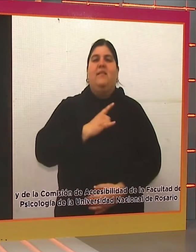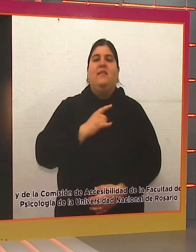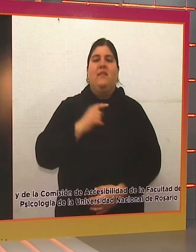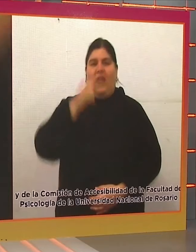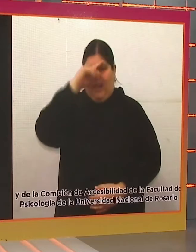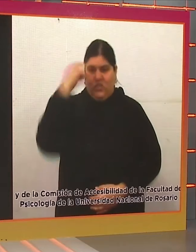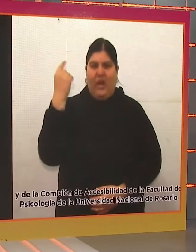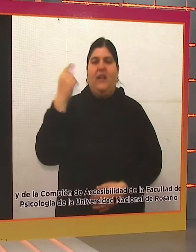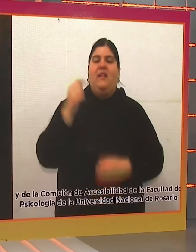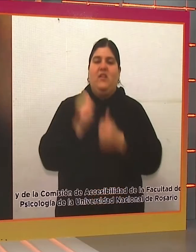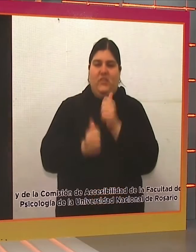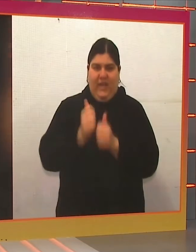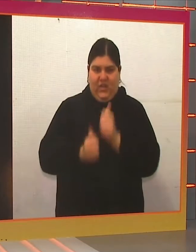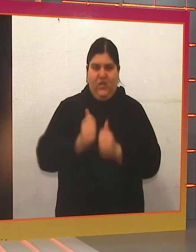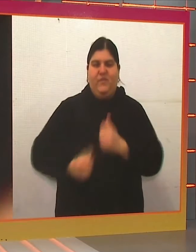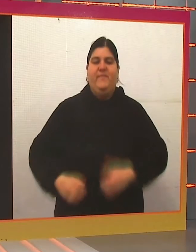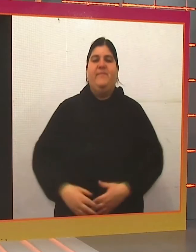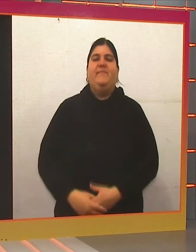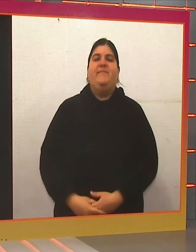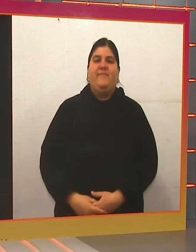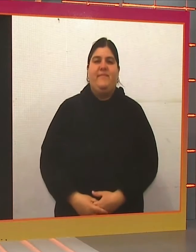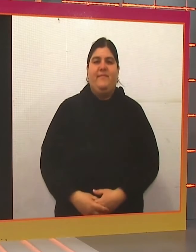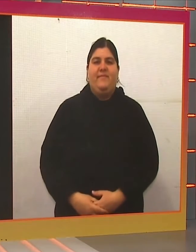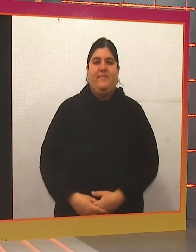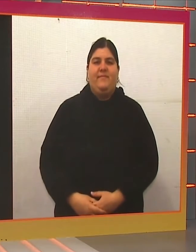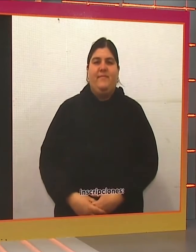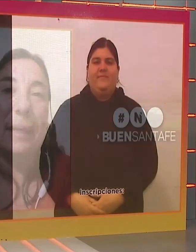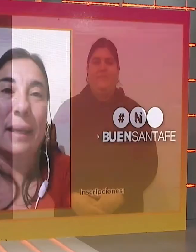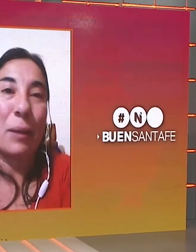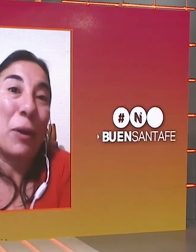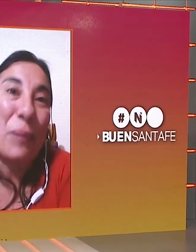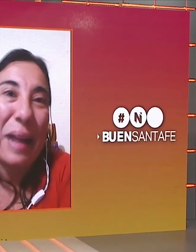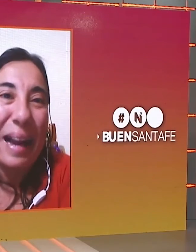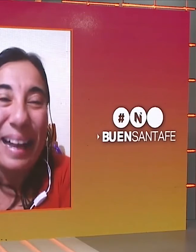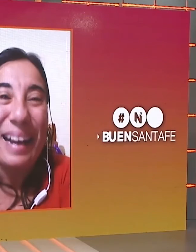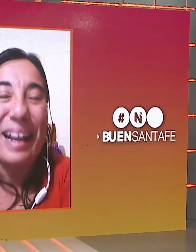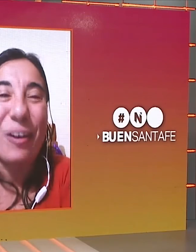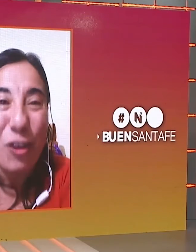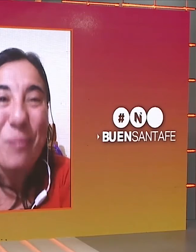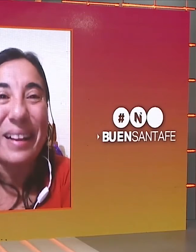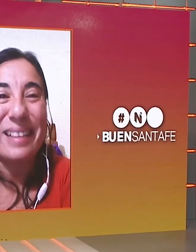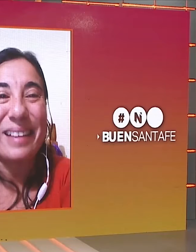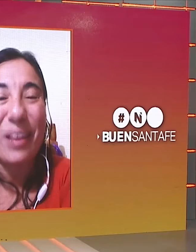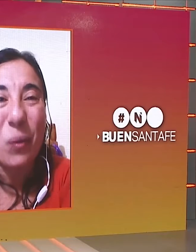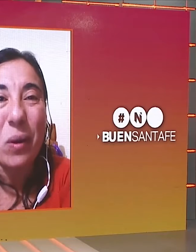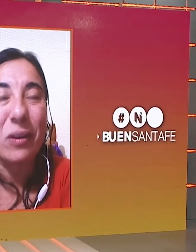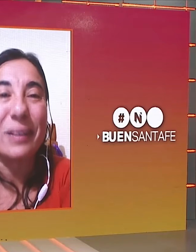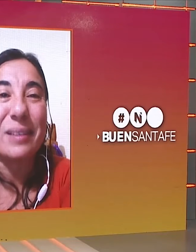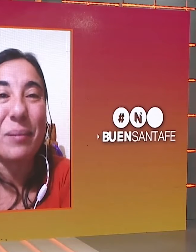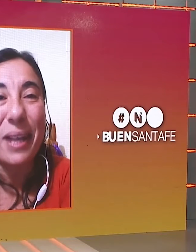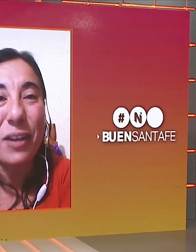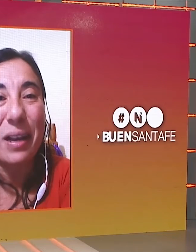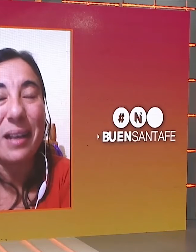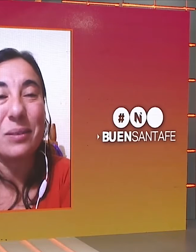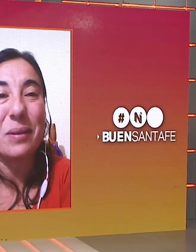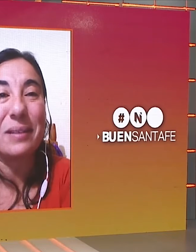los motores o lo que nos impulsó a llevar adelante este proyecto, que bueno, arranca hoy, martes 6 de julio, con este